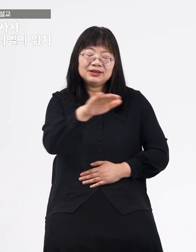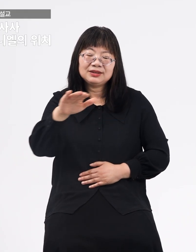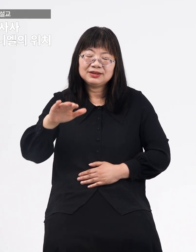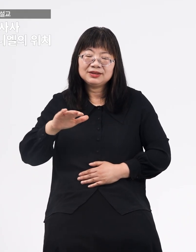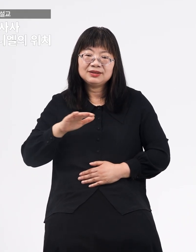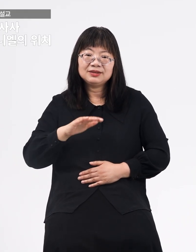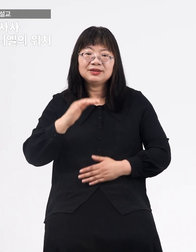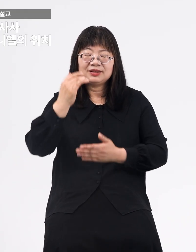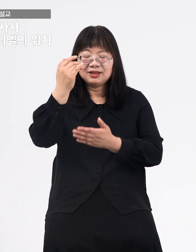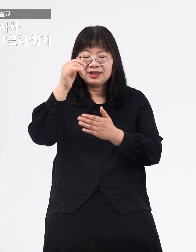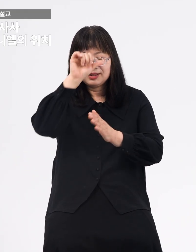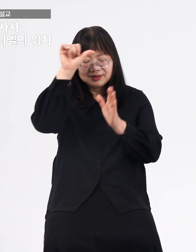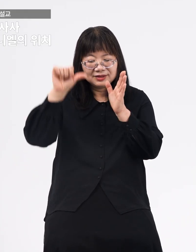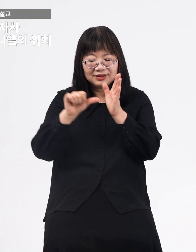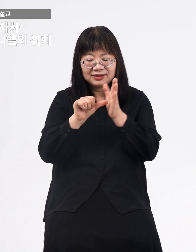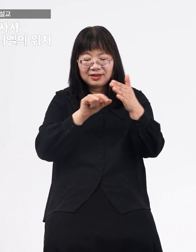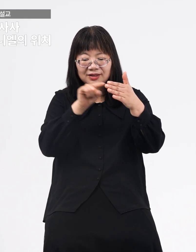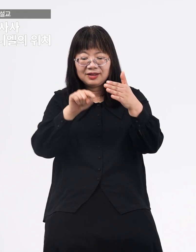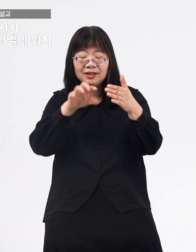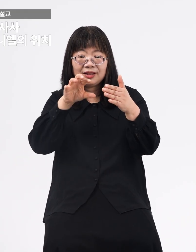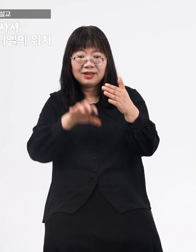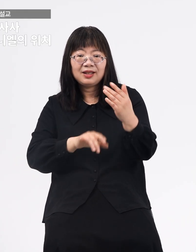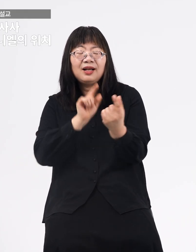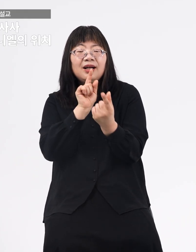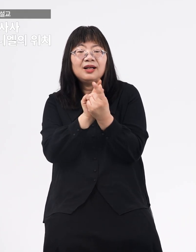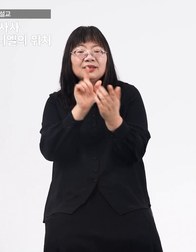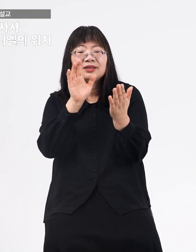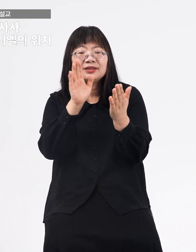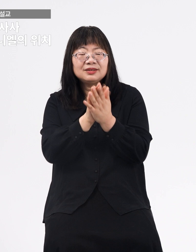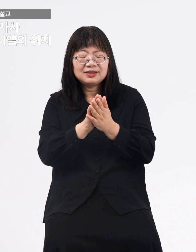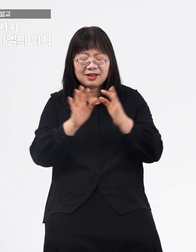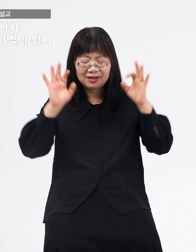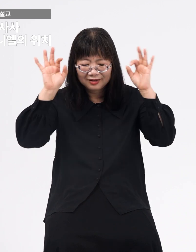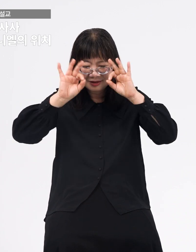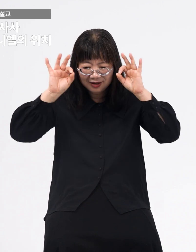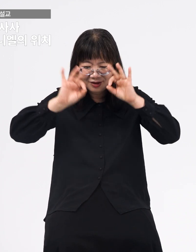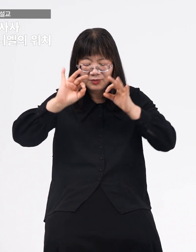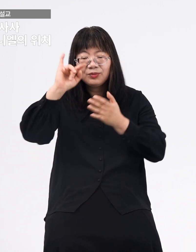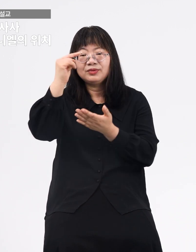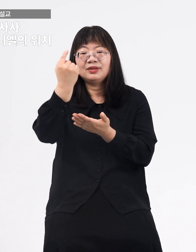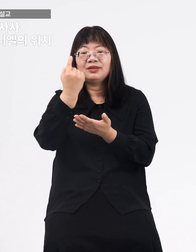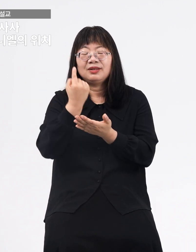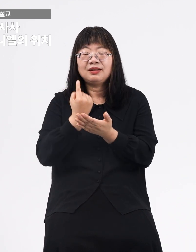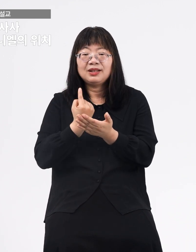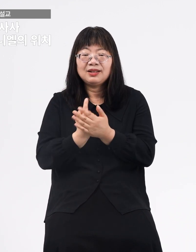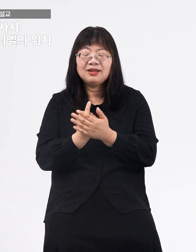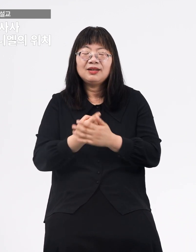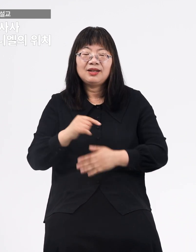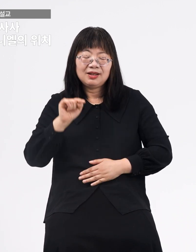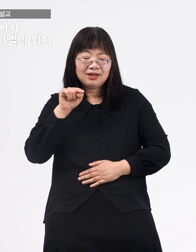우리 인생 가운데 오시옵소서. 친히 찾아오셔서